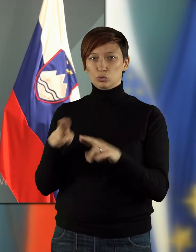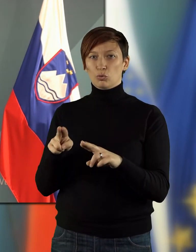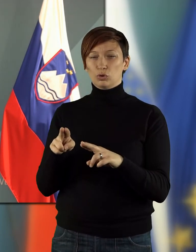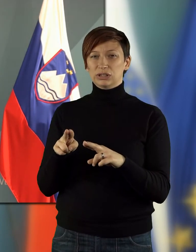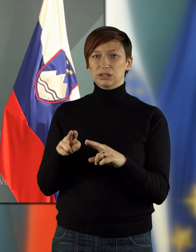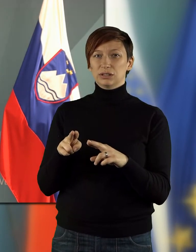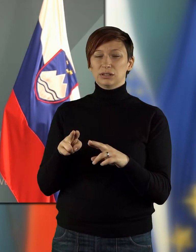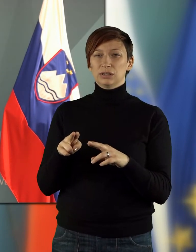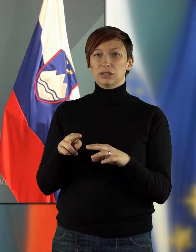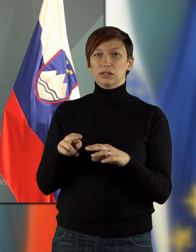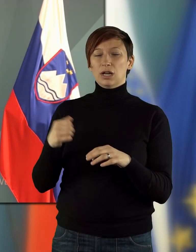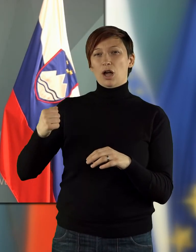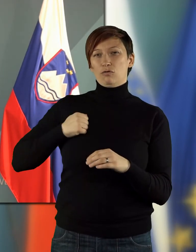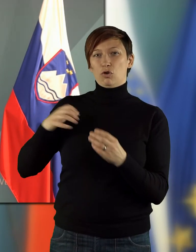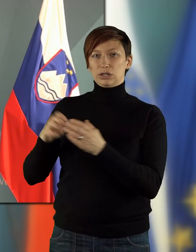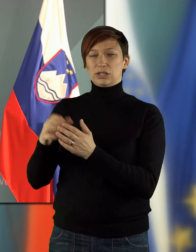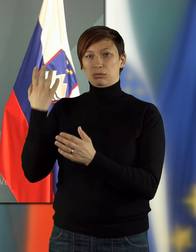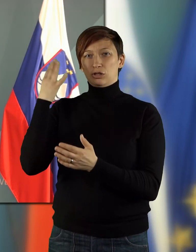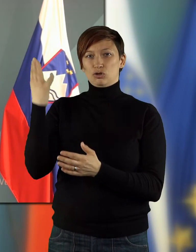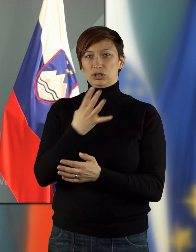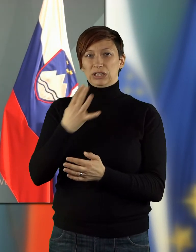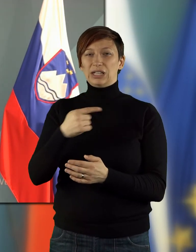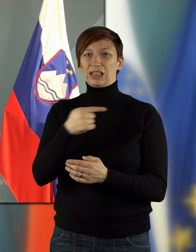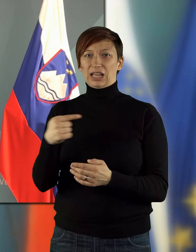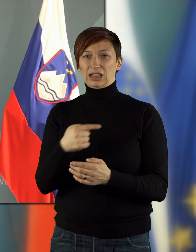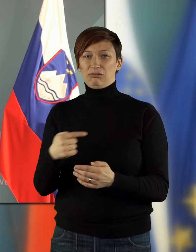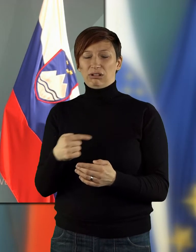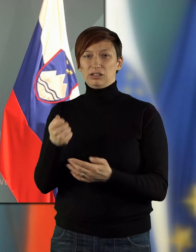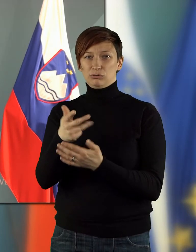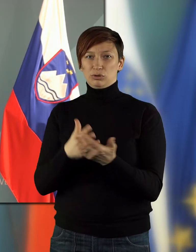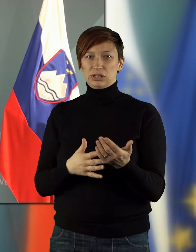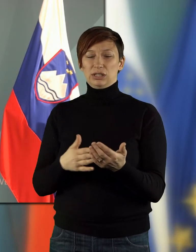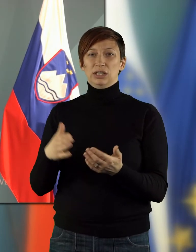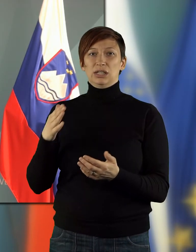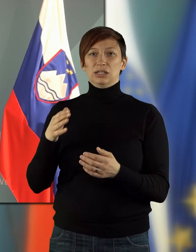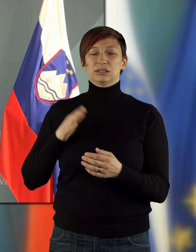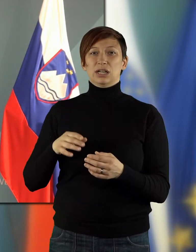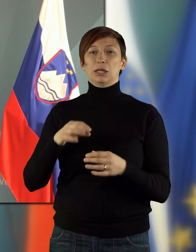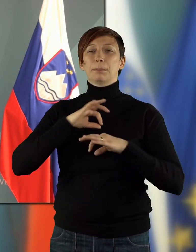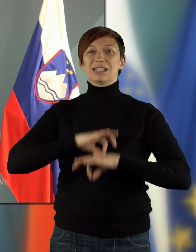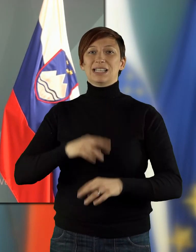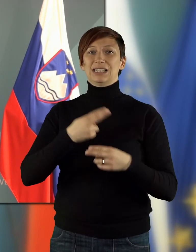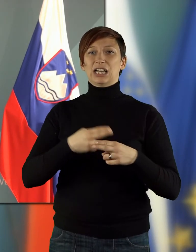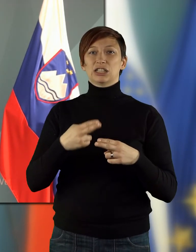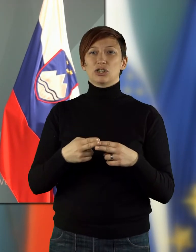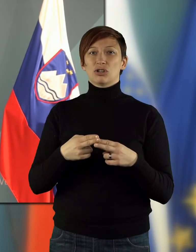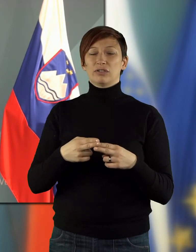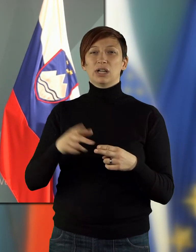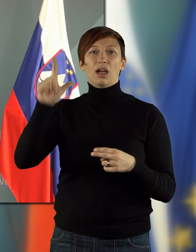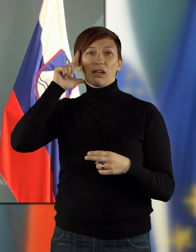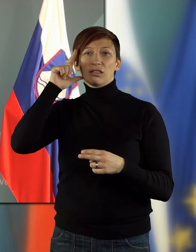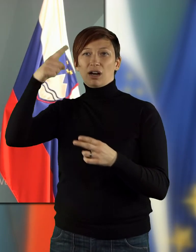če lahko odgovorite na to, ne. Zdaj, vojska je bila štirikrat negativno ocenjena strani predsednika države,